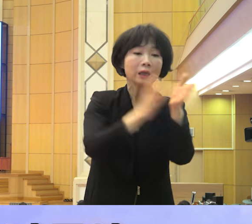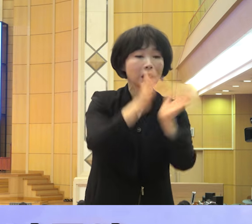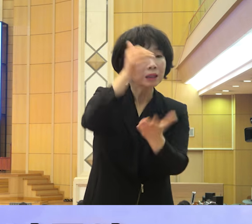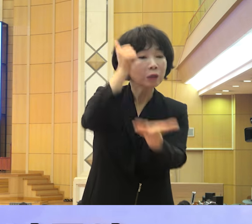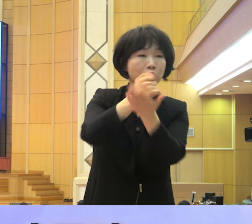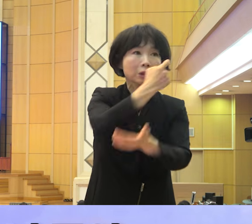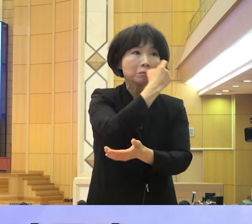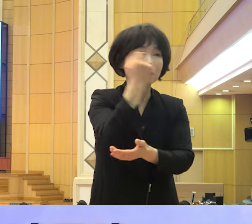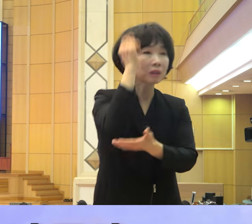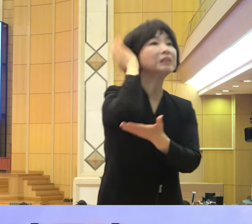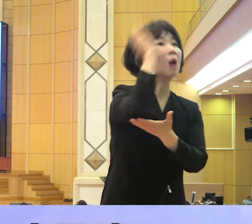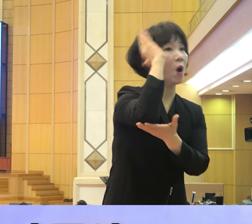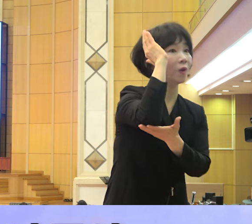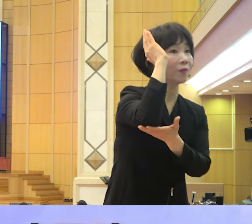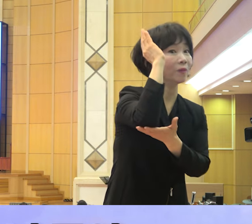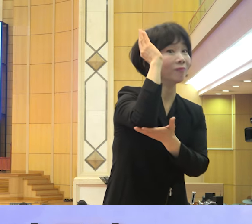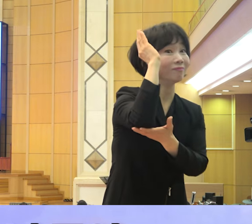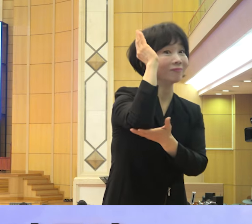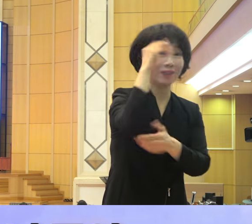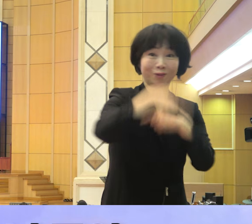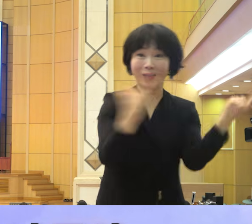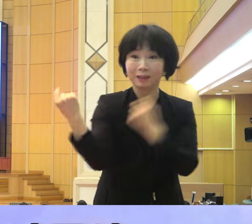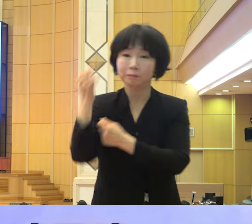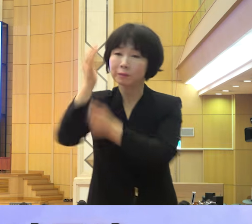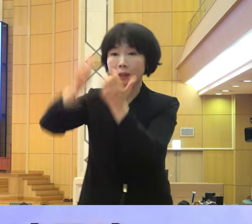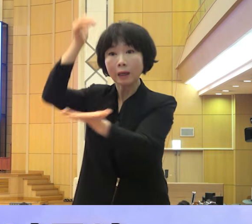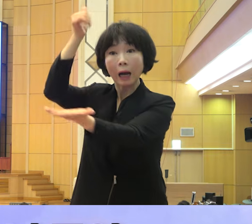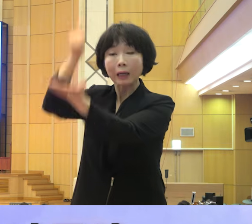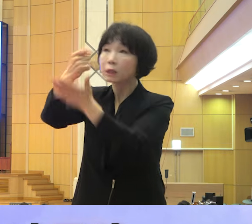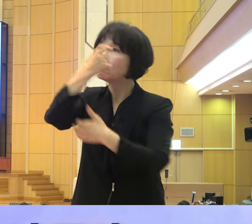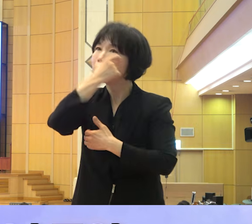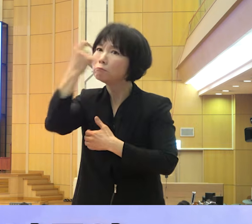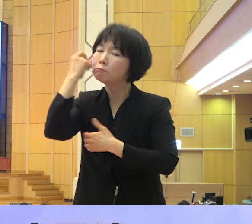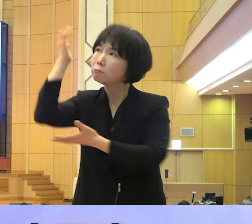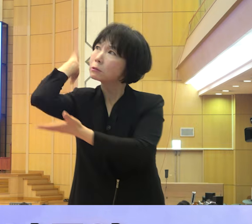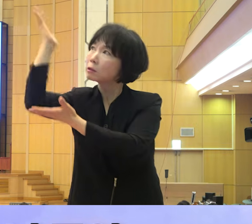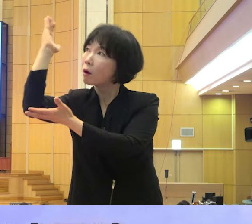예수님 증언. 다시 한번 하나님 증언,